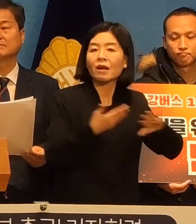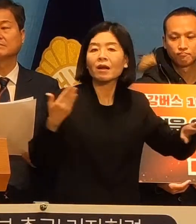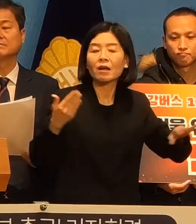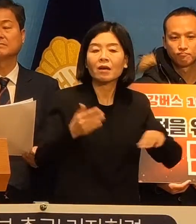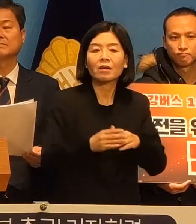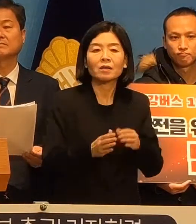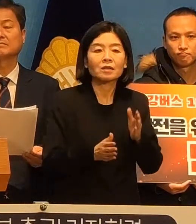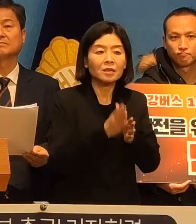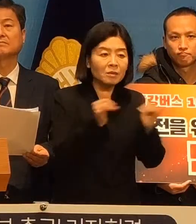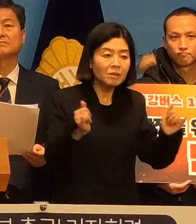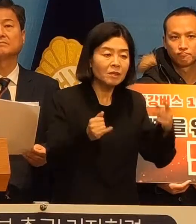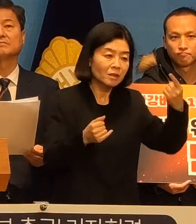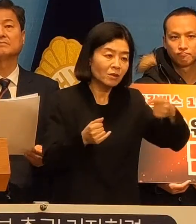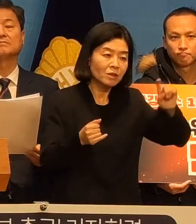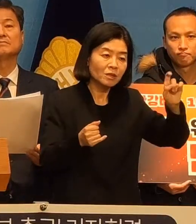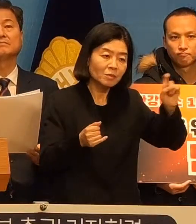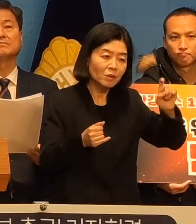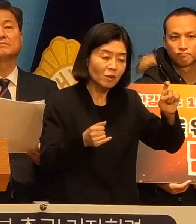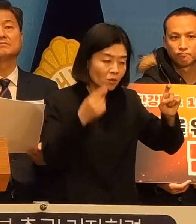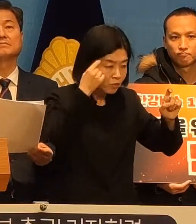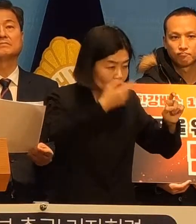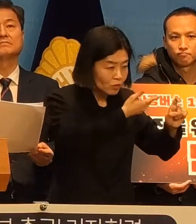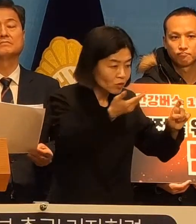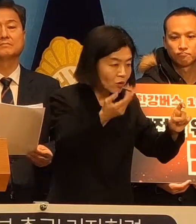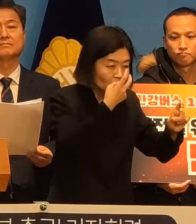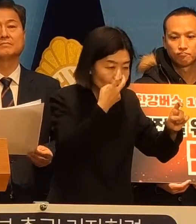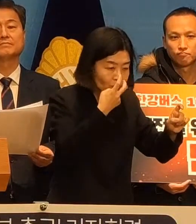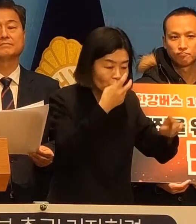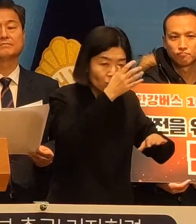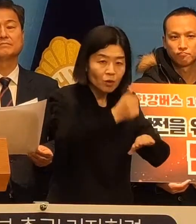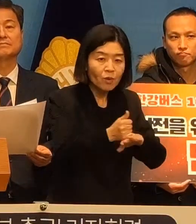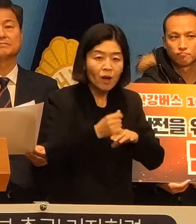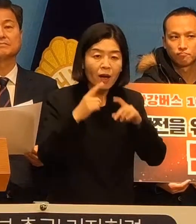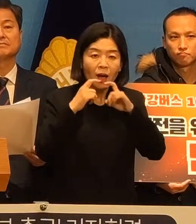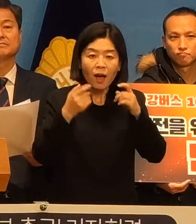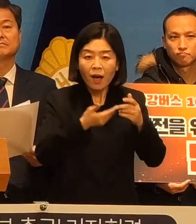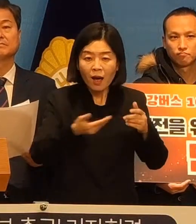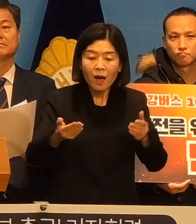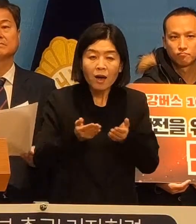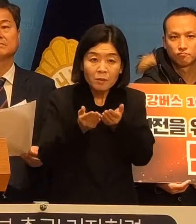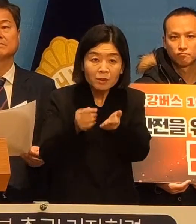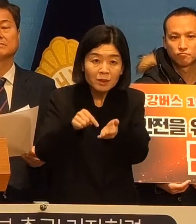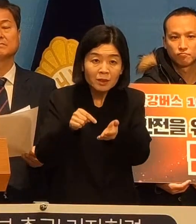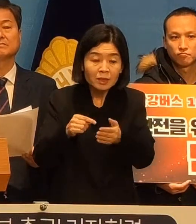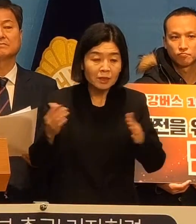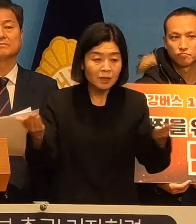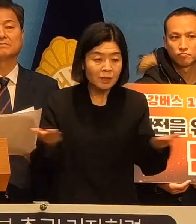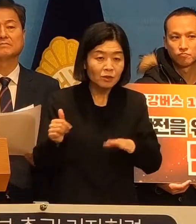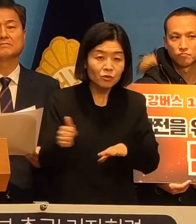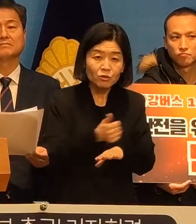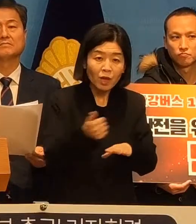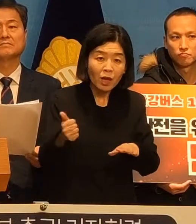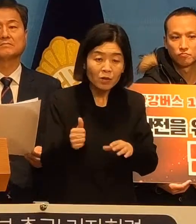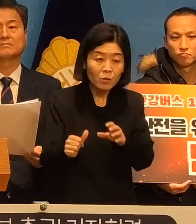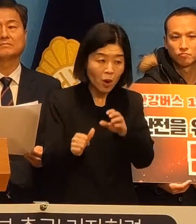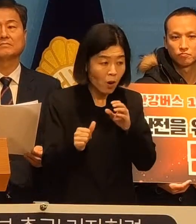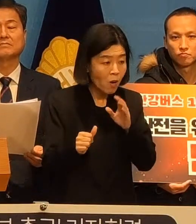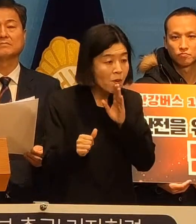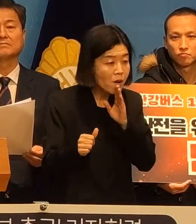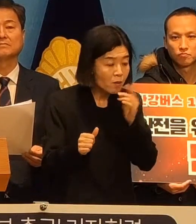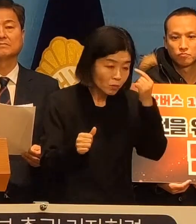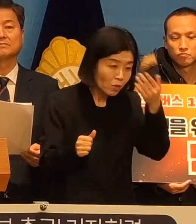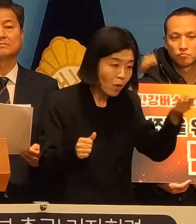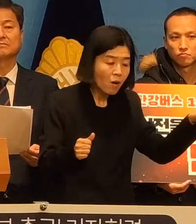시민 1,010명을 대상으로 한 설문조사에서 한강버스를 출퇴근 이동수단으로 이용하겠다는 응답은 서울 시민